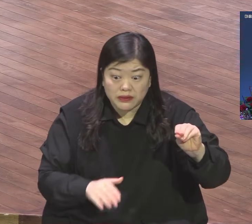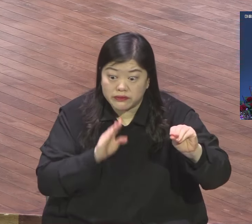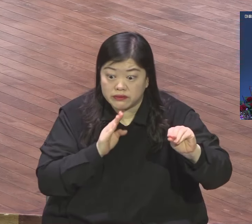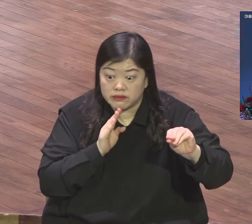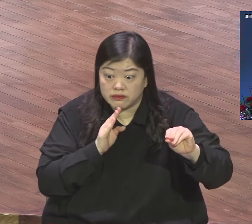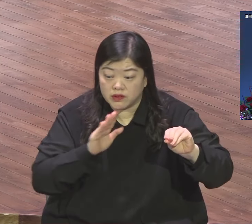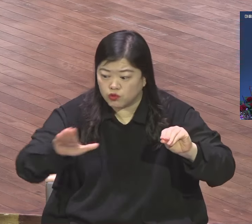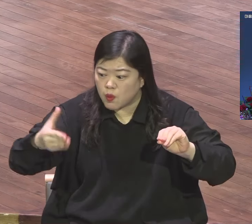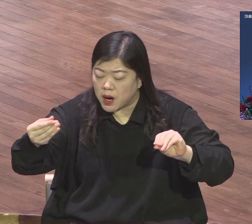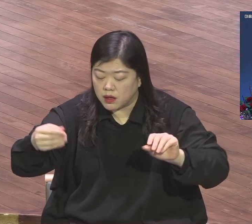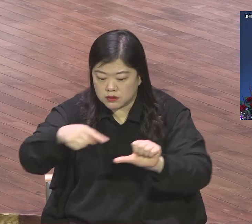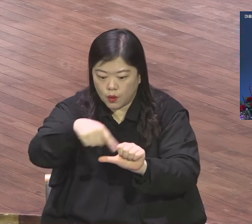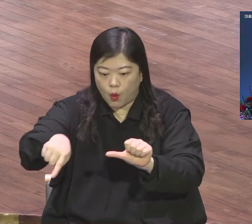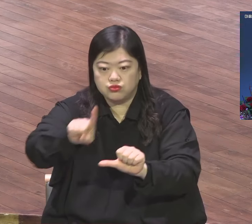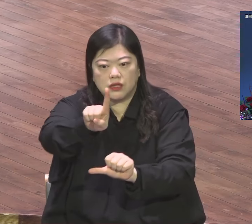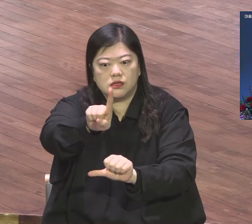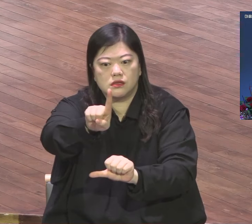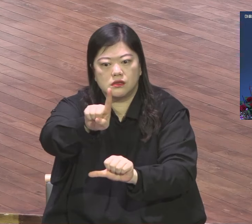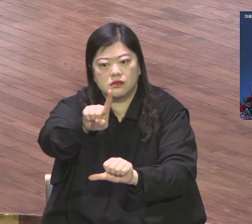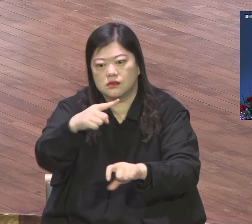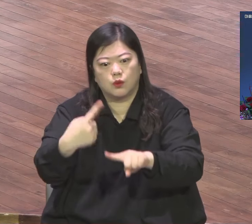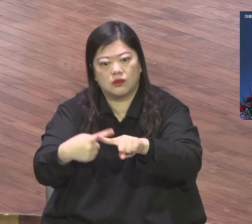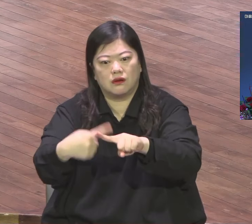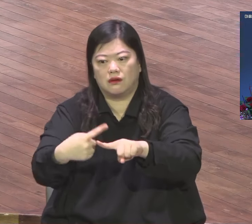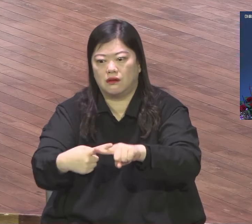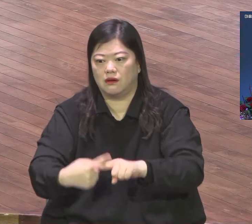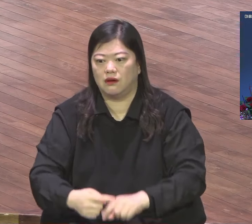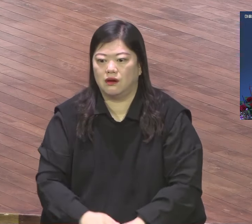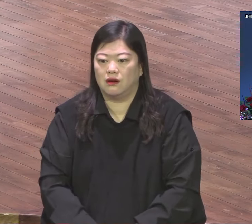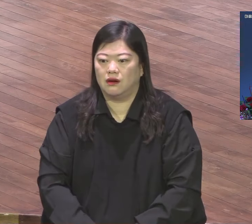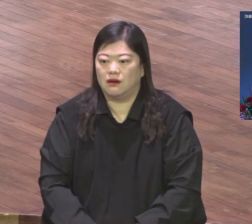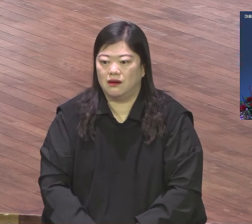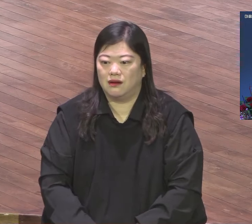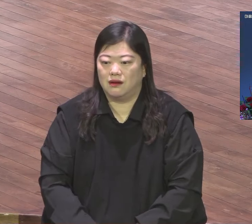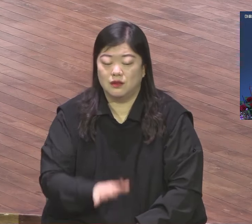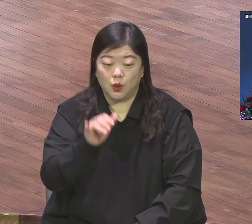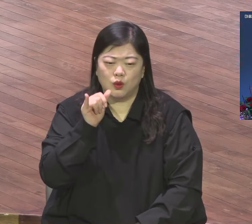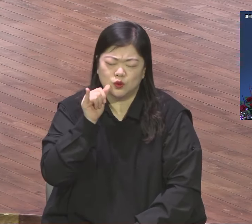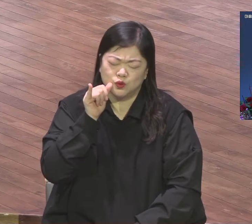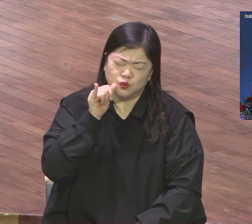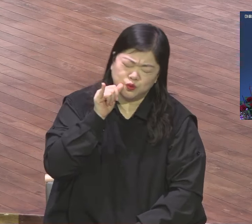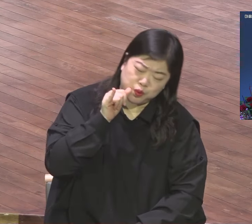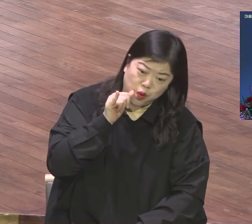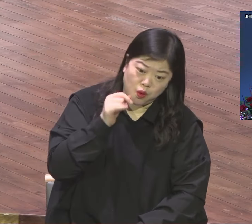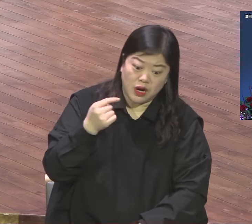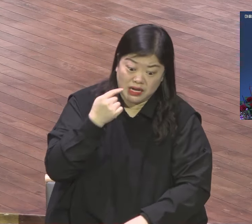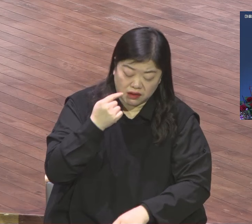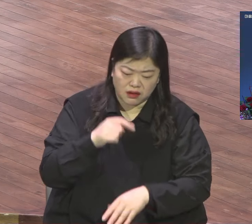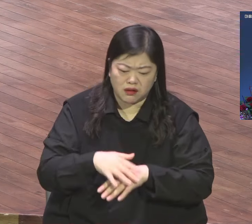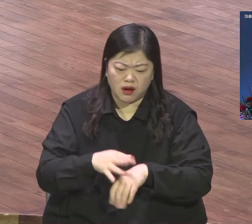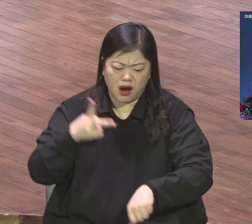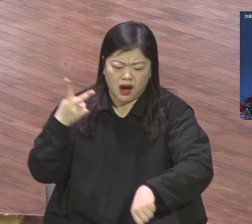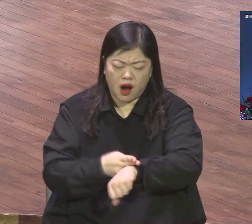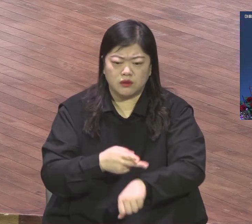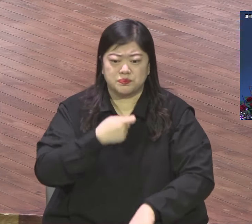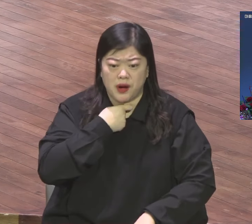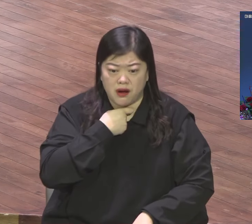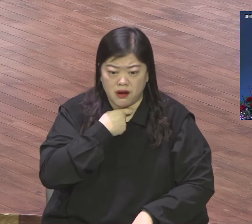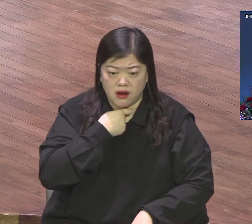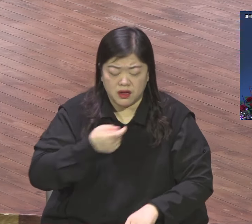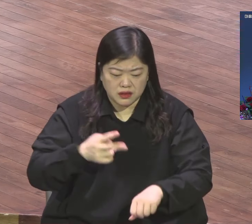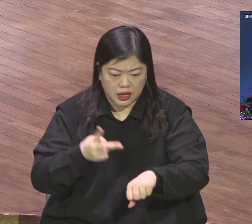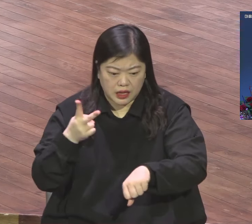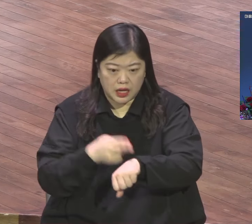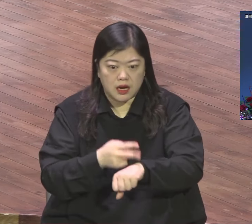그렇게 말을 합니다. 중독이 더 큰 문제는 뭐냐? 본인이 혼자만의 문제가 아니라